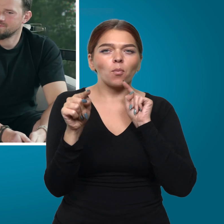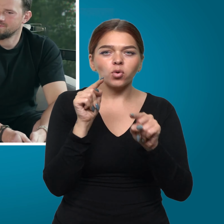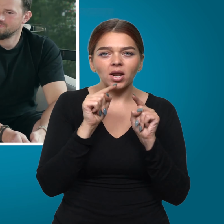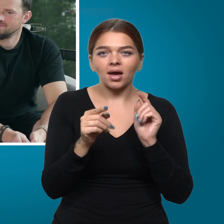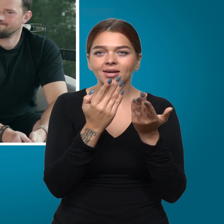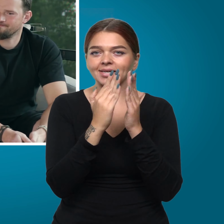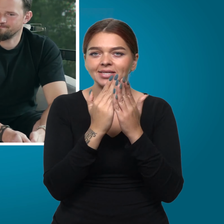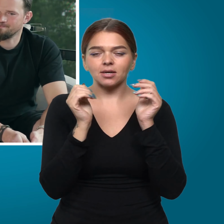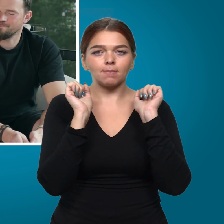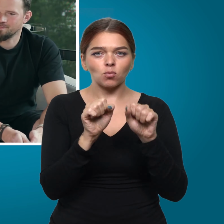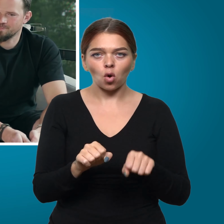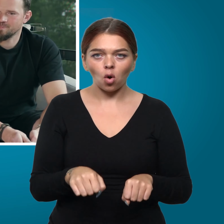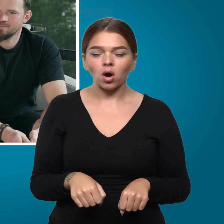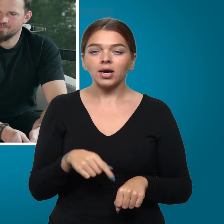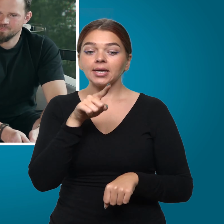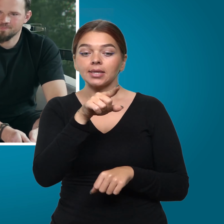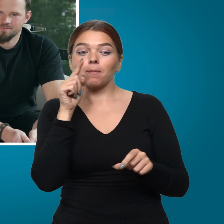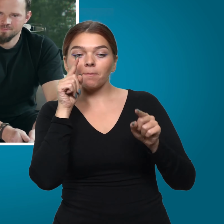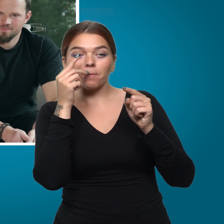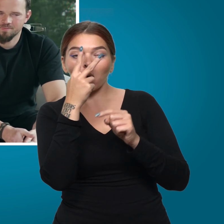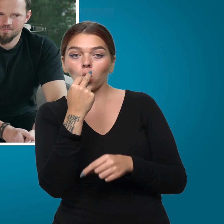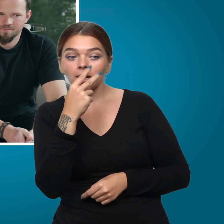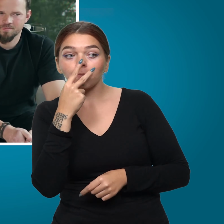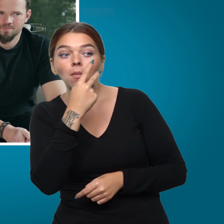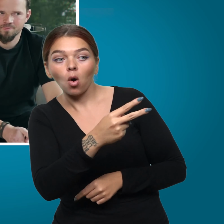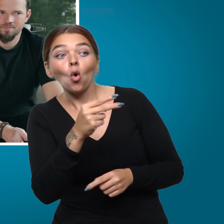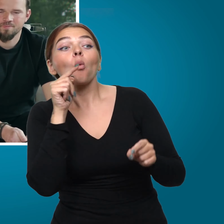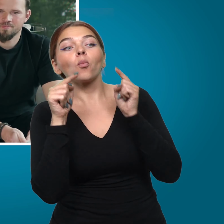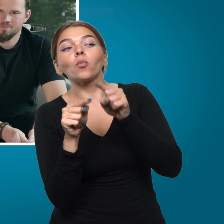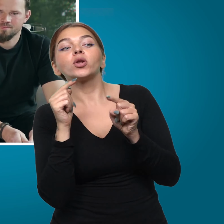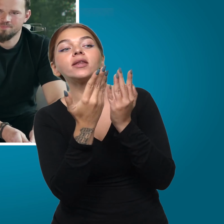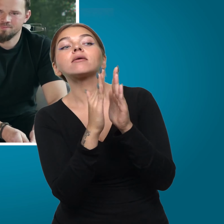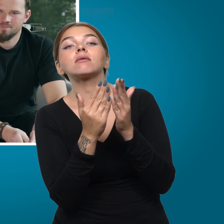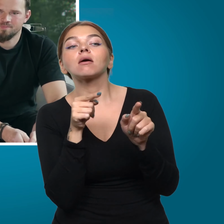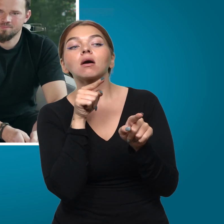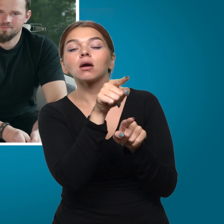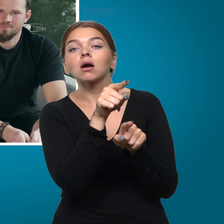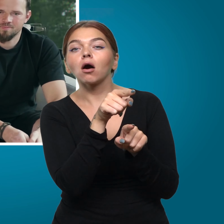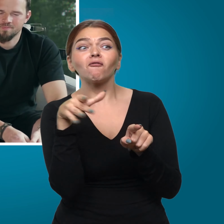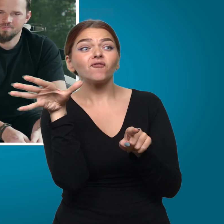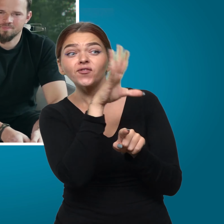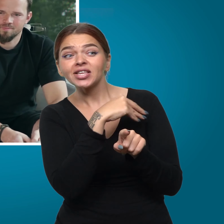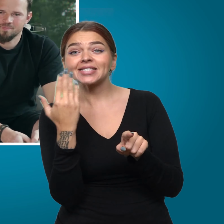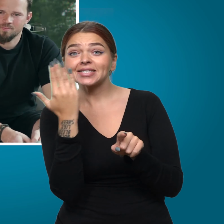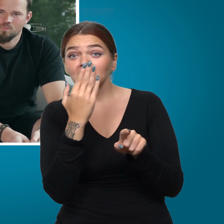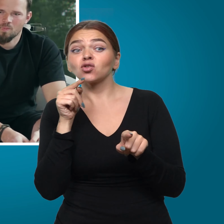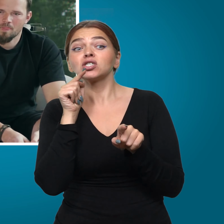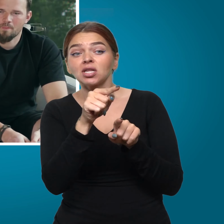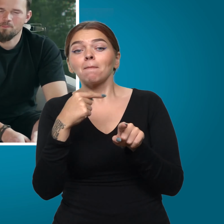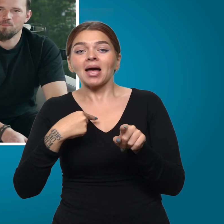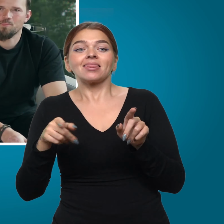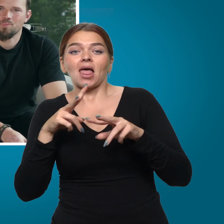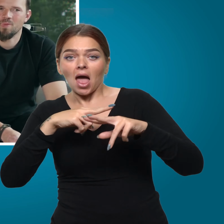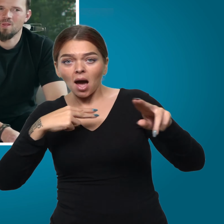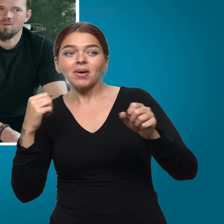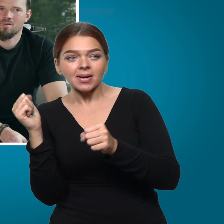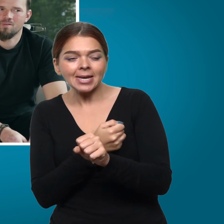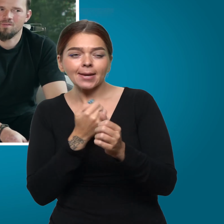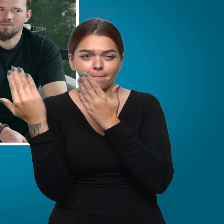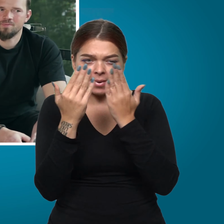paaugliai pasigauna kažkokį tai trendą, va visi skaito šitą knygą ir man reikia perskaityti ir net nesigilina. Skirta jų